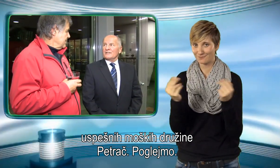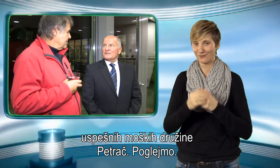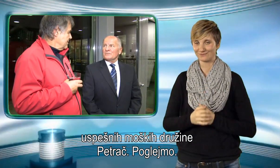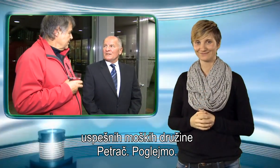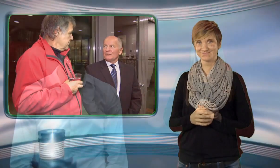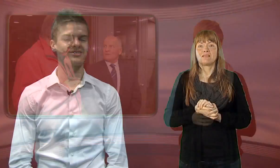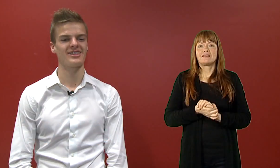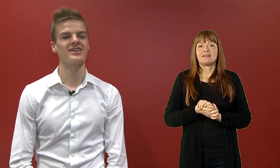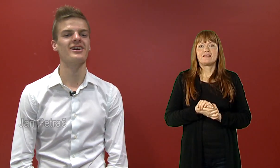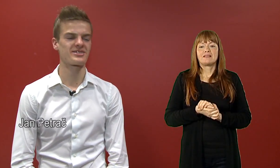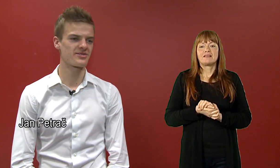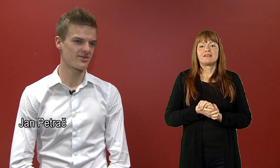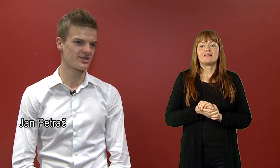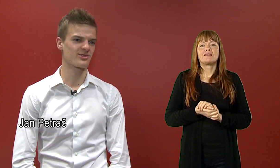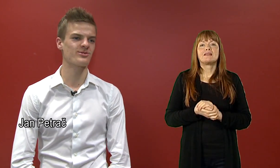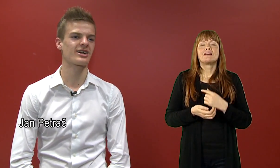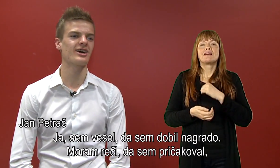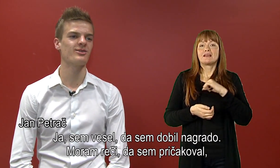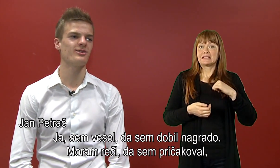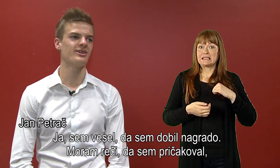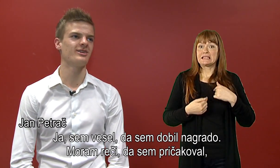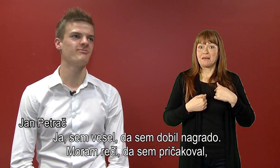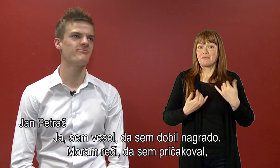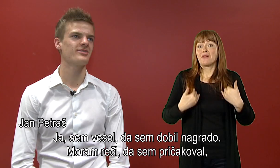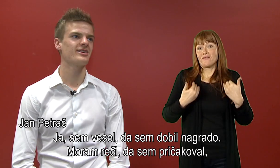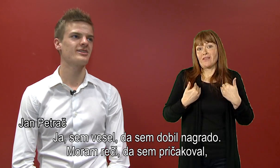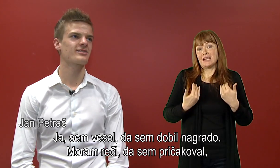Poglejmo. Ja, sem vesel, da sem dobil nagrado.